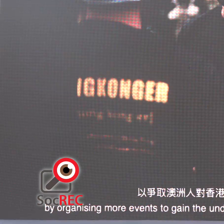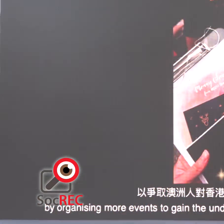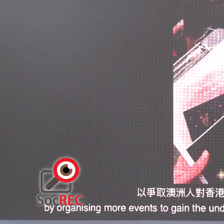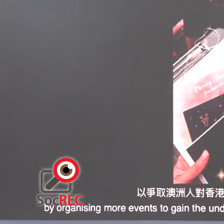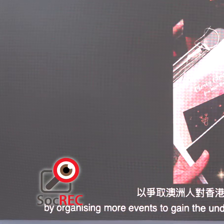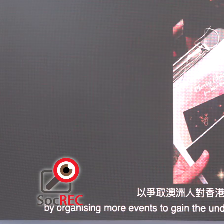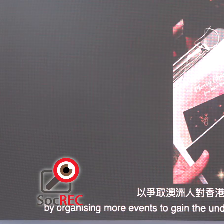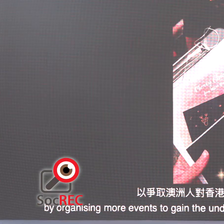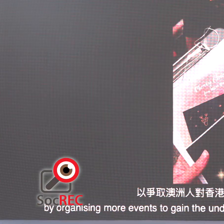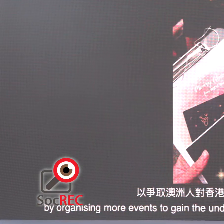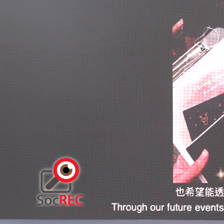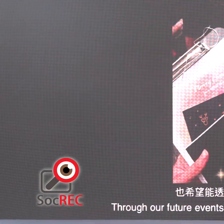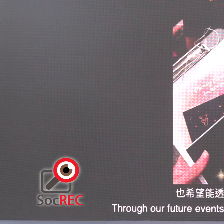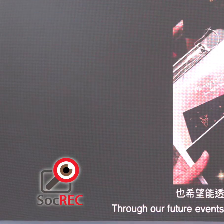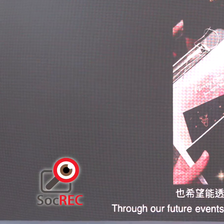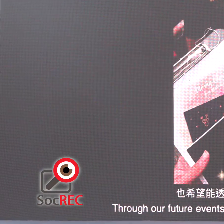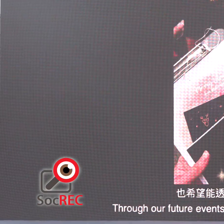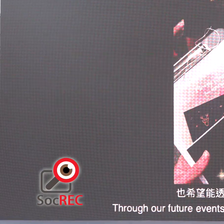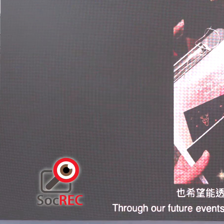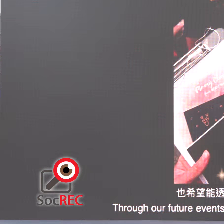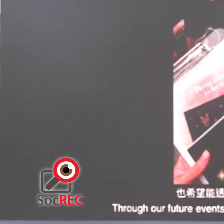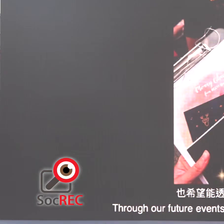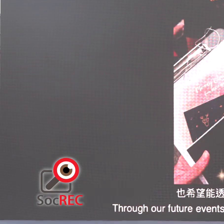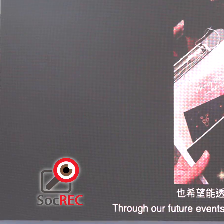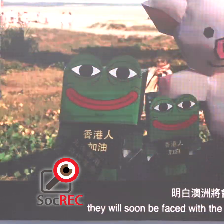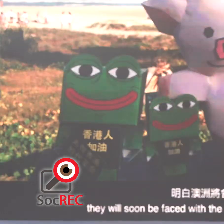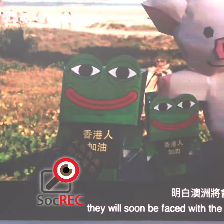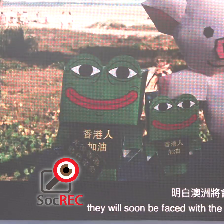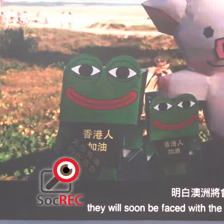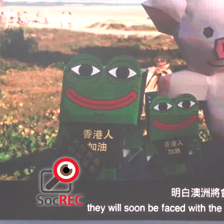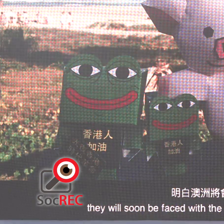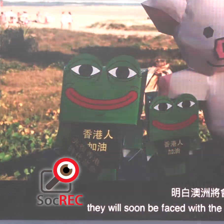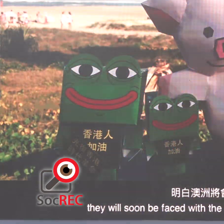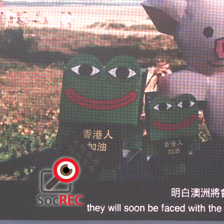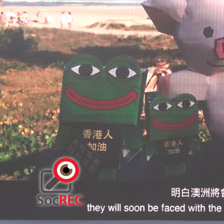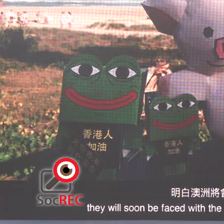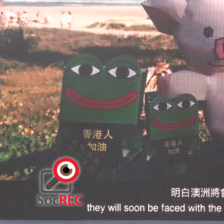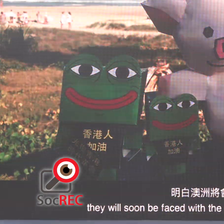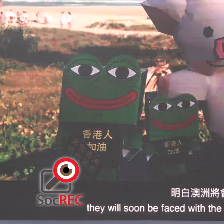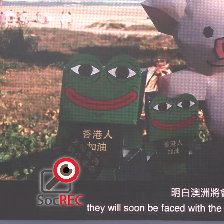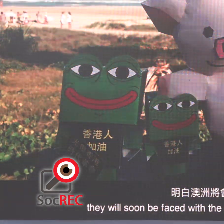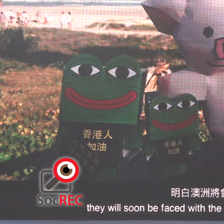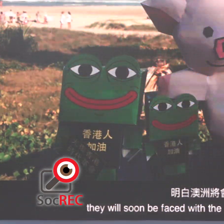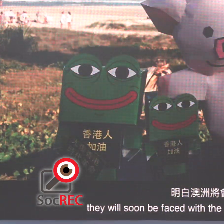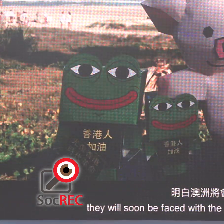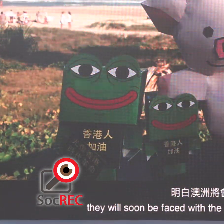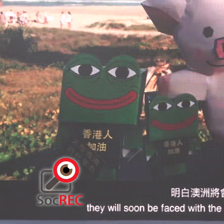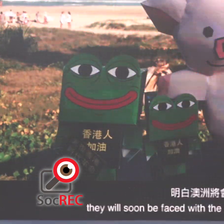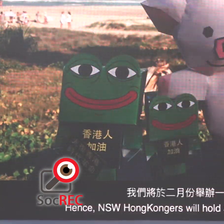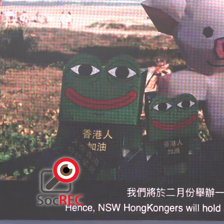理解和支持，亦都希望透過各種活動令他們明白澳洲將會面對的問題和衝